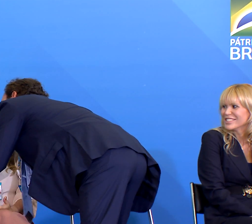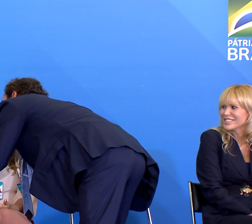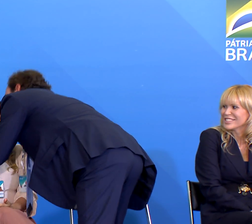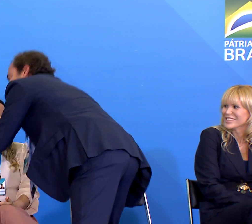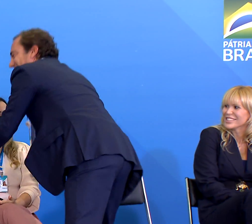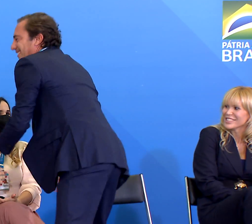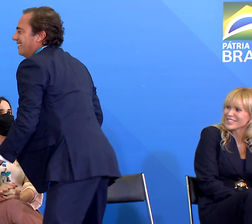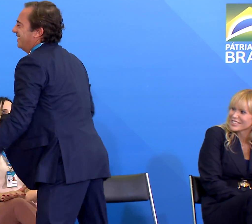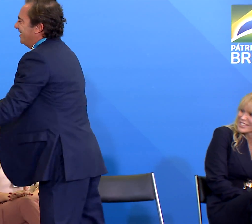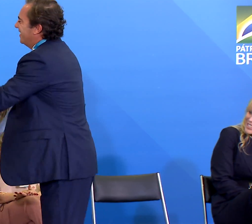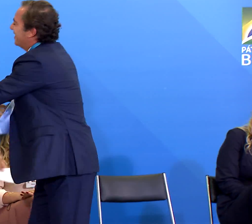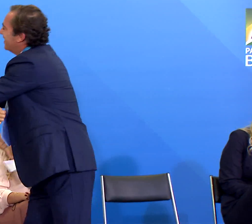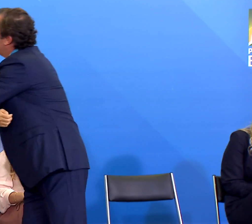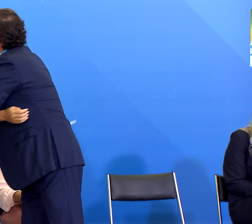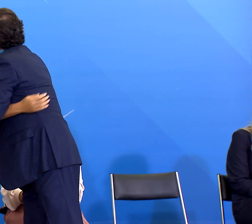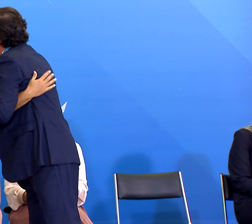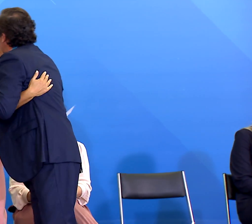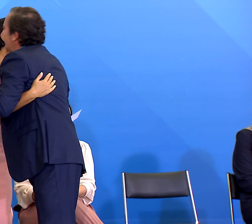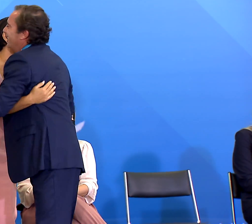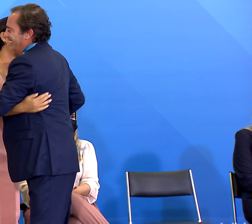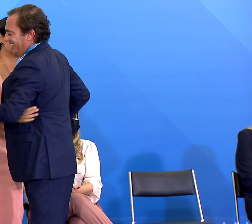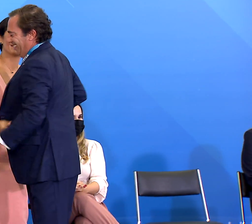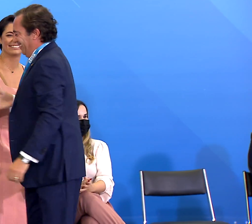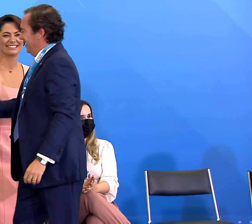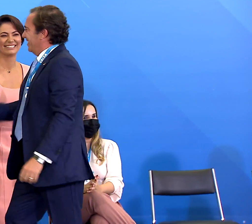E aí E aí